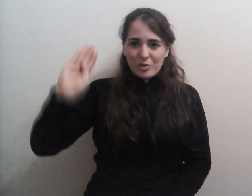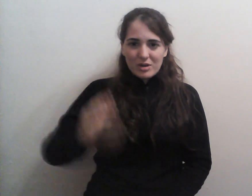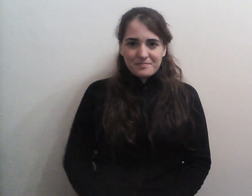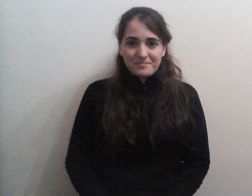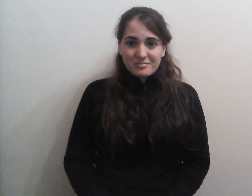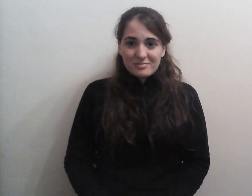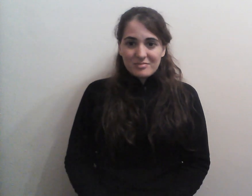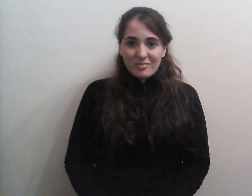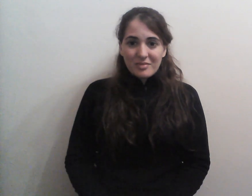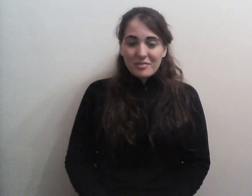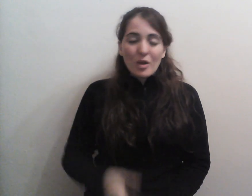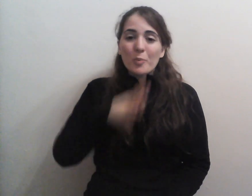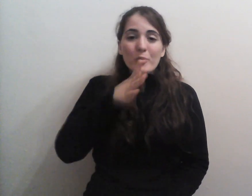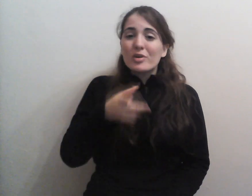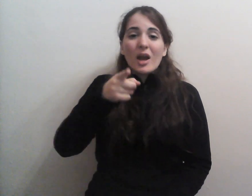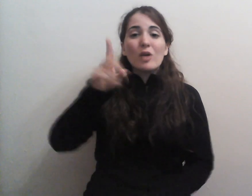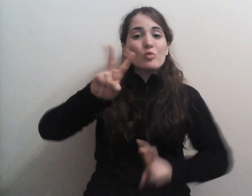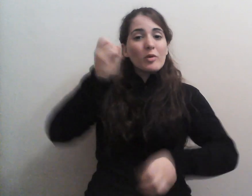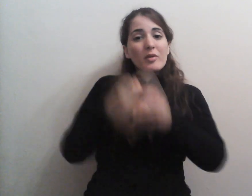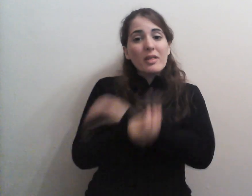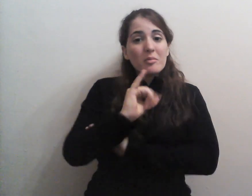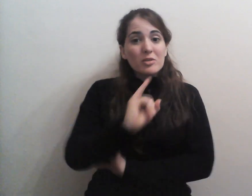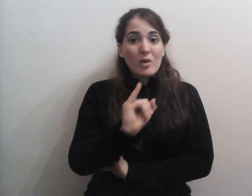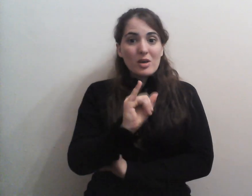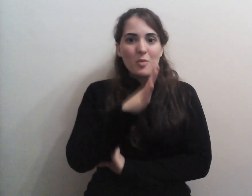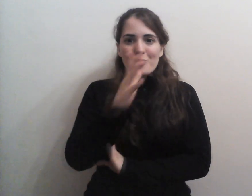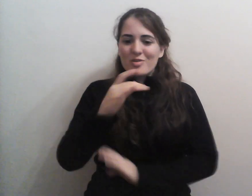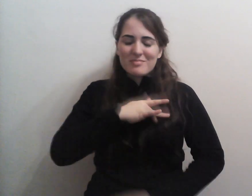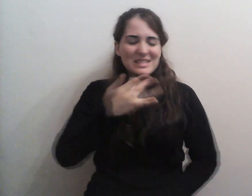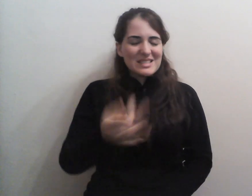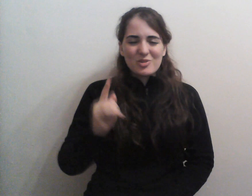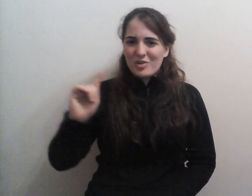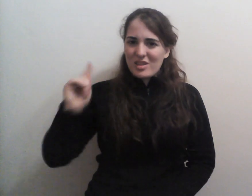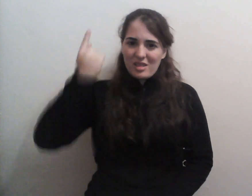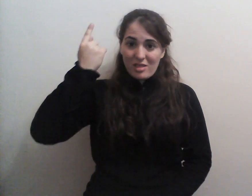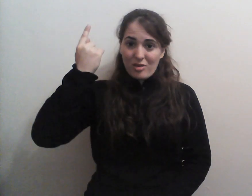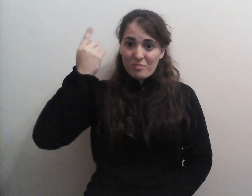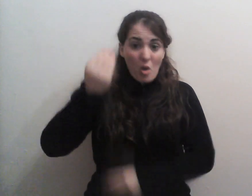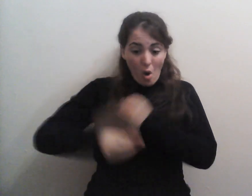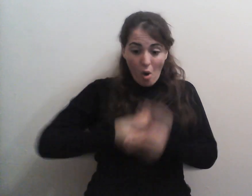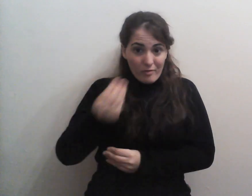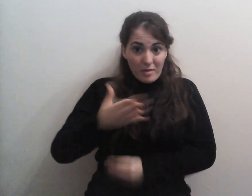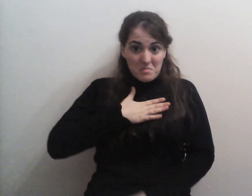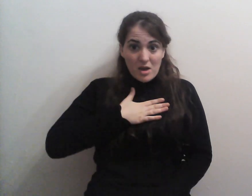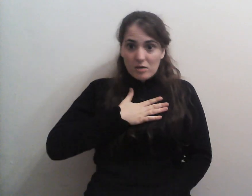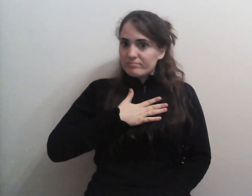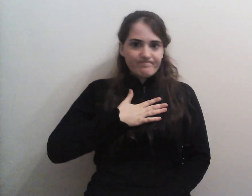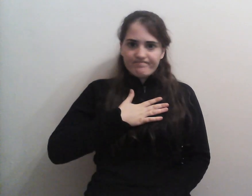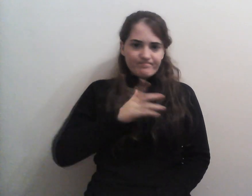llama la misericordia de Dios, no tus obras humanas. Tú no vas al cielo porque seas mejor